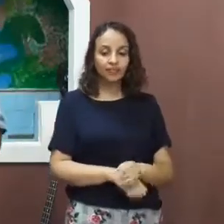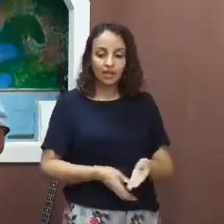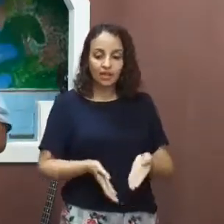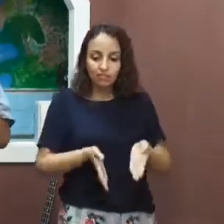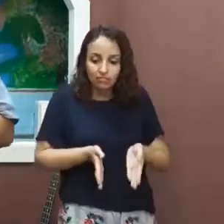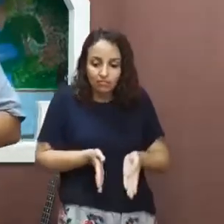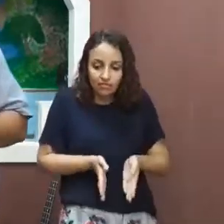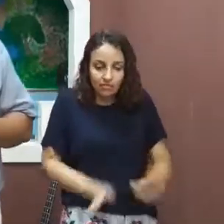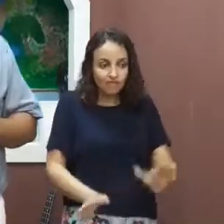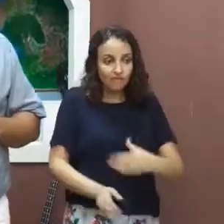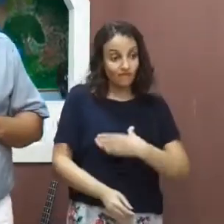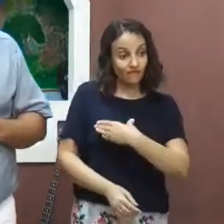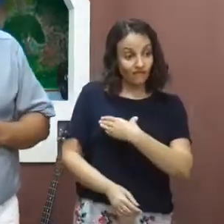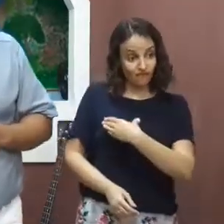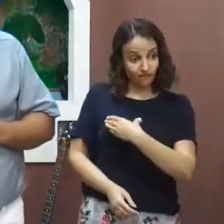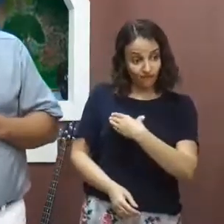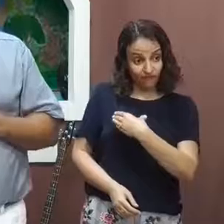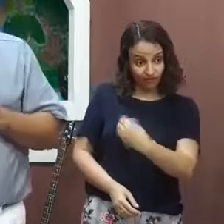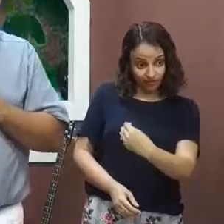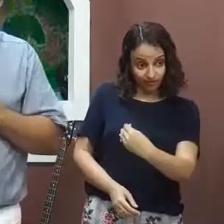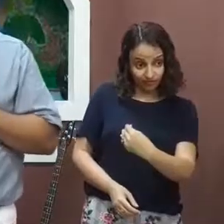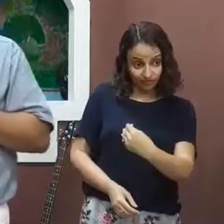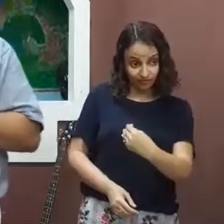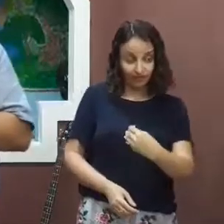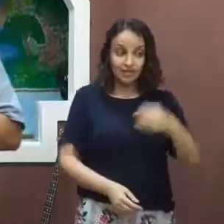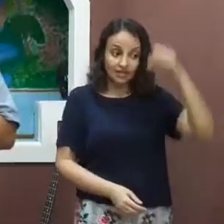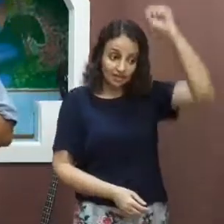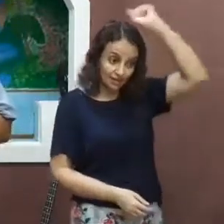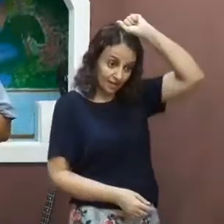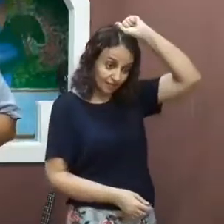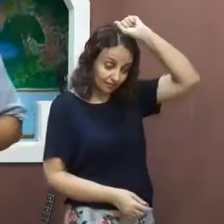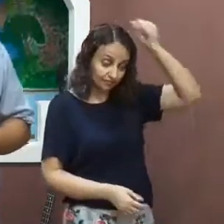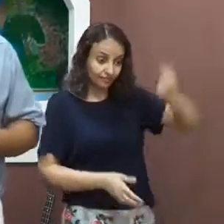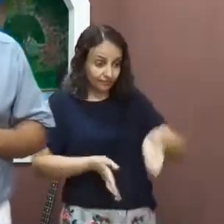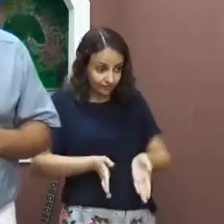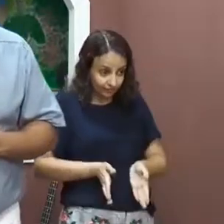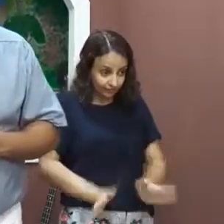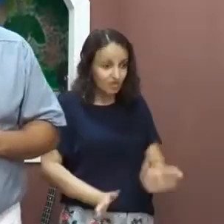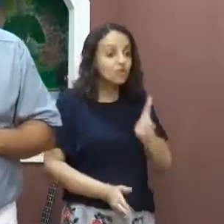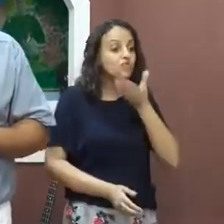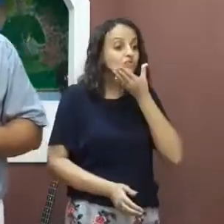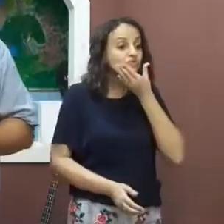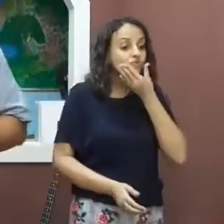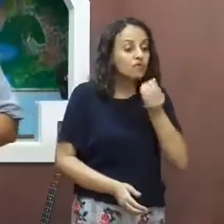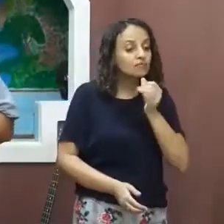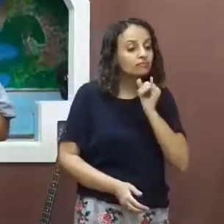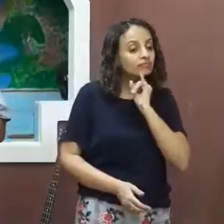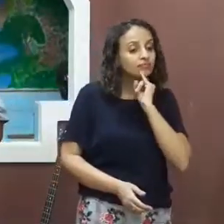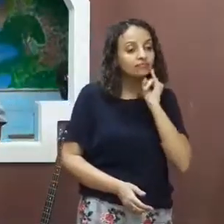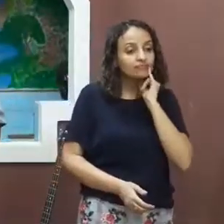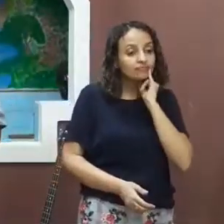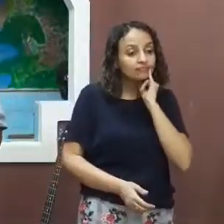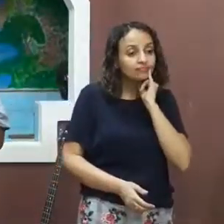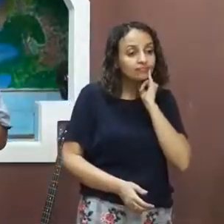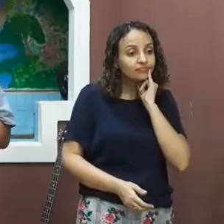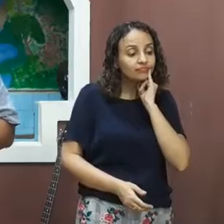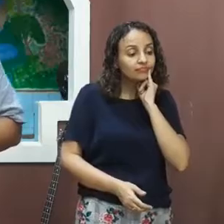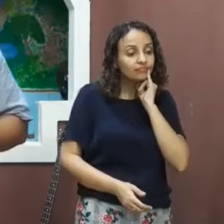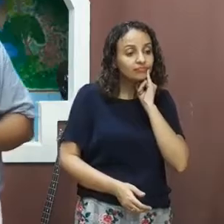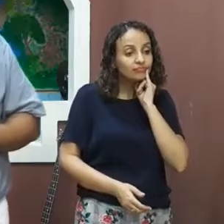Ismael. Mas nós vamos ver de Sara e Abraão nasceu Isaac. Abraão com Agar